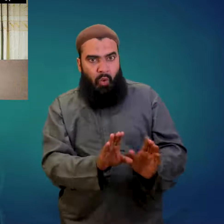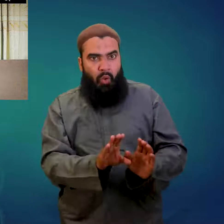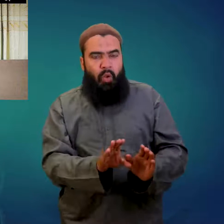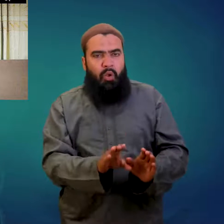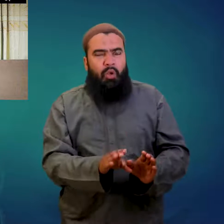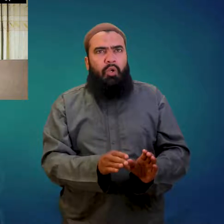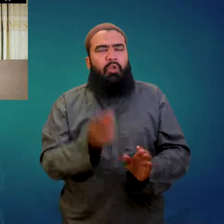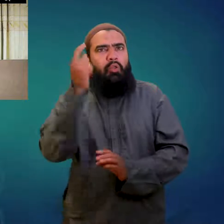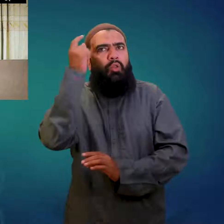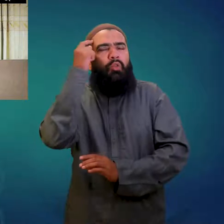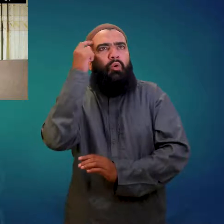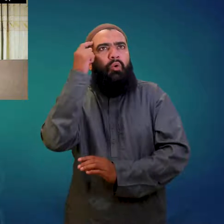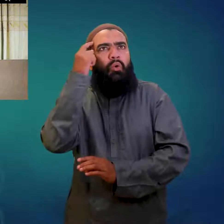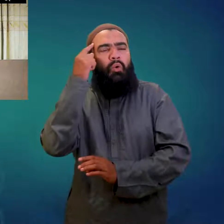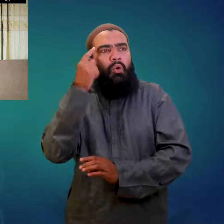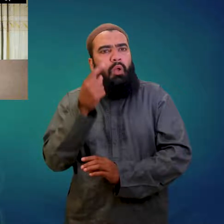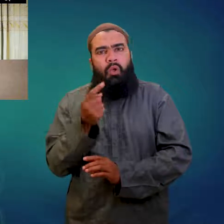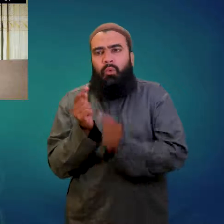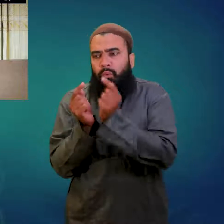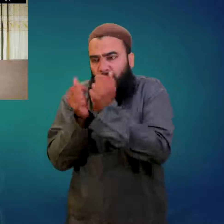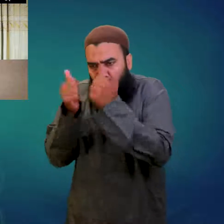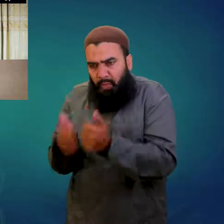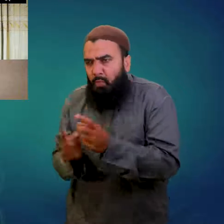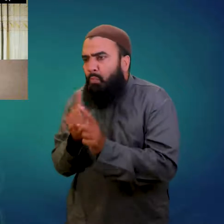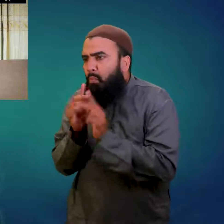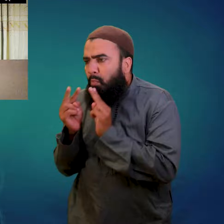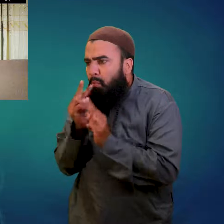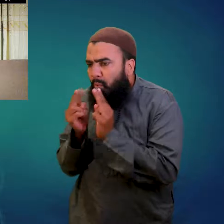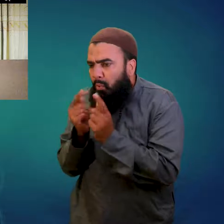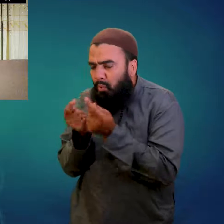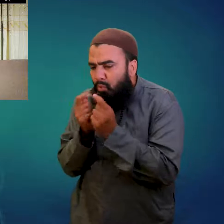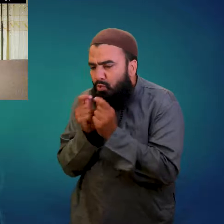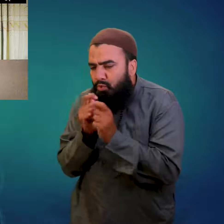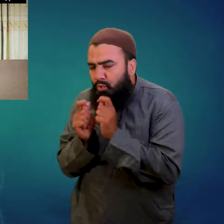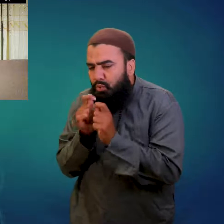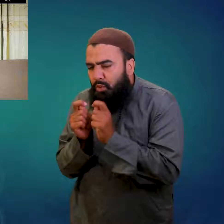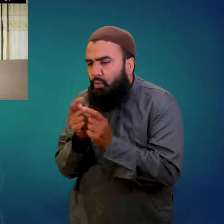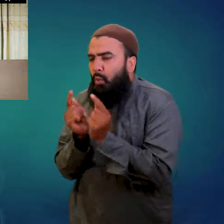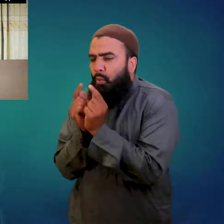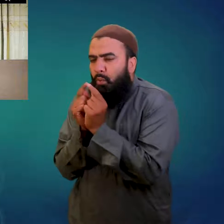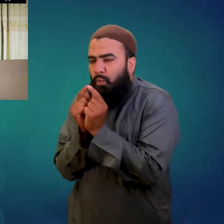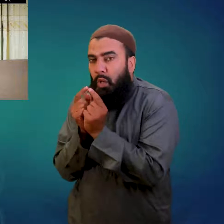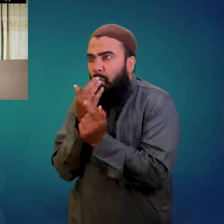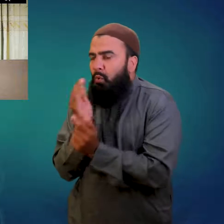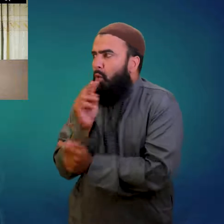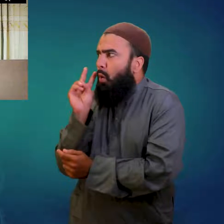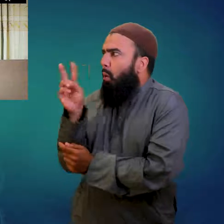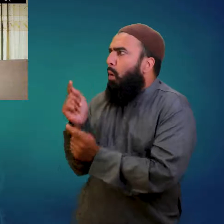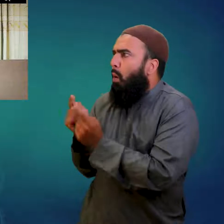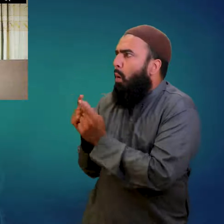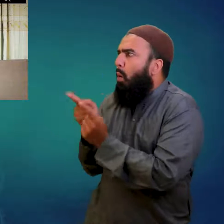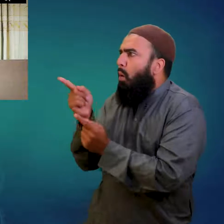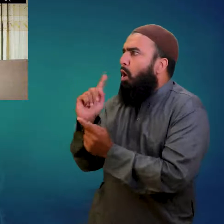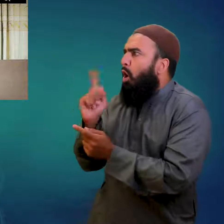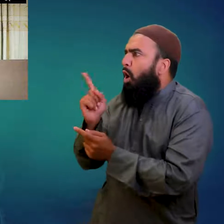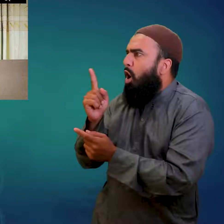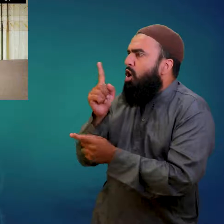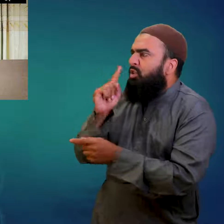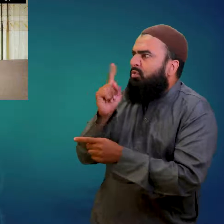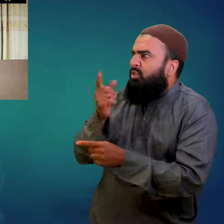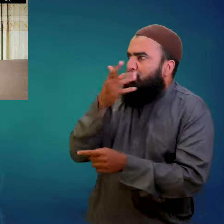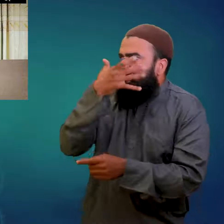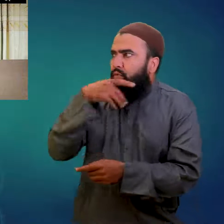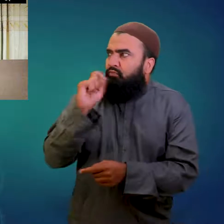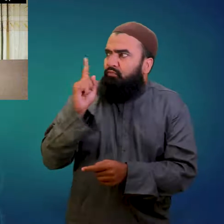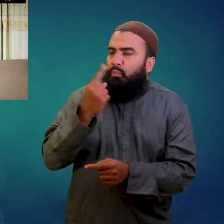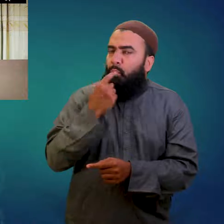کہ اگر وہ آپس میں کوئی سرگوشی اور مشورہ کرنا چاہیں تو اس طرح نہ کریں کہ جس سے کسی دوسرے مسلمان